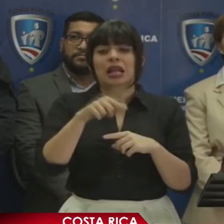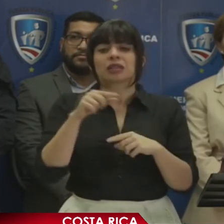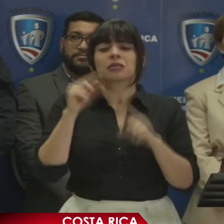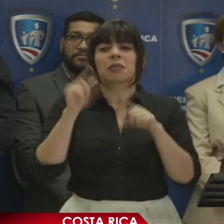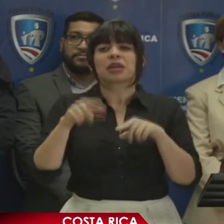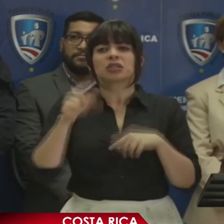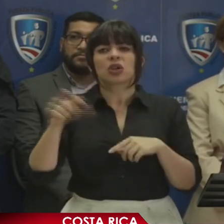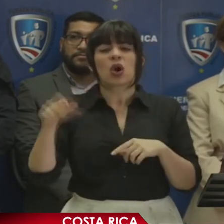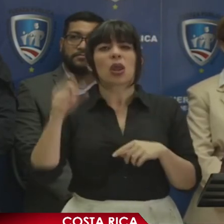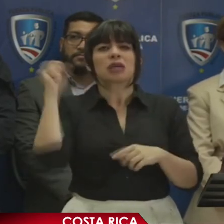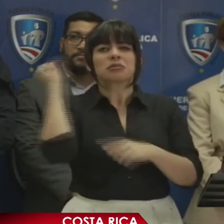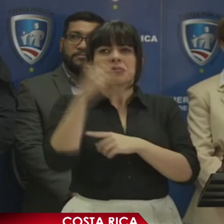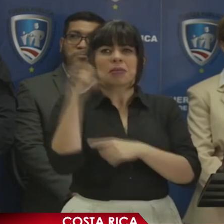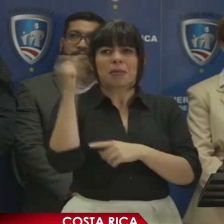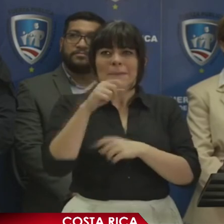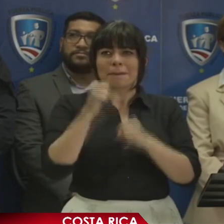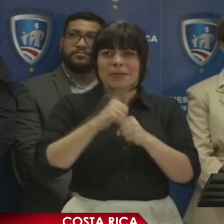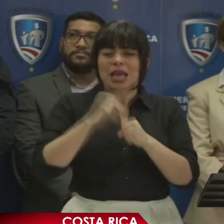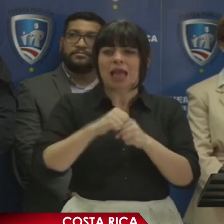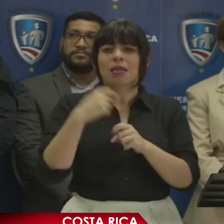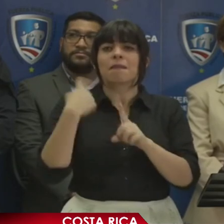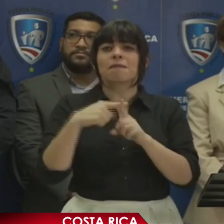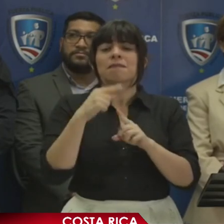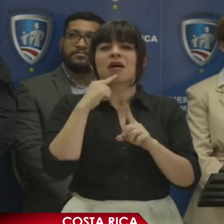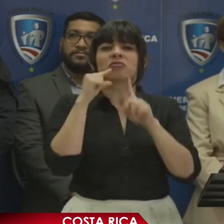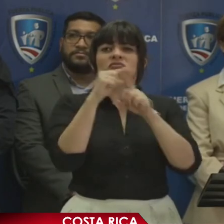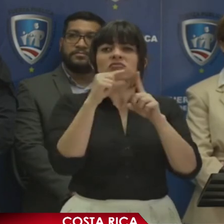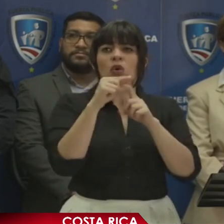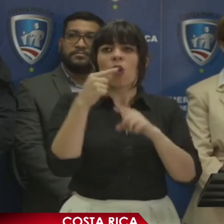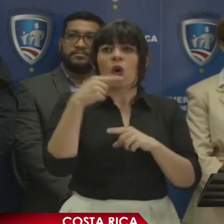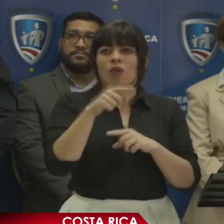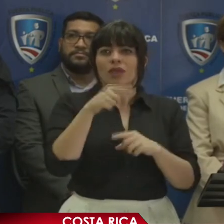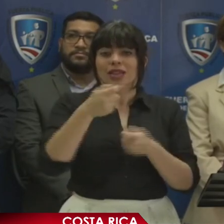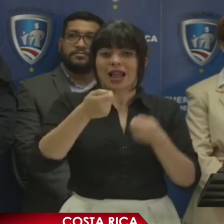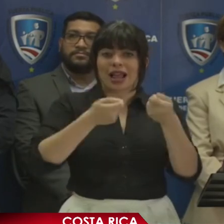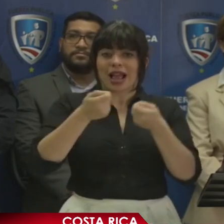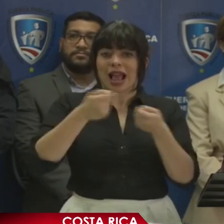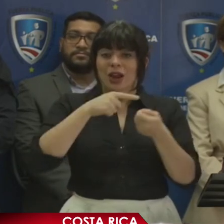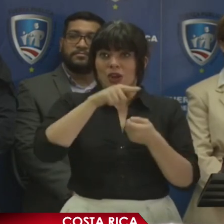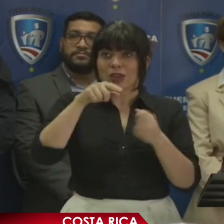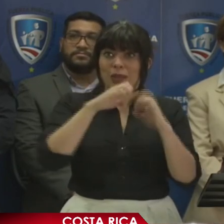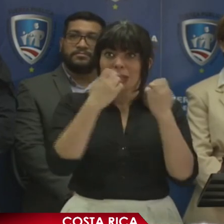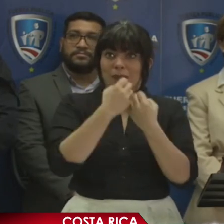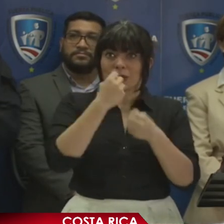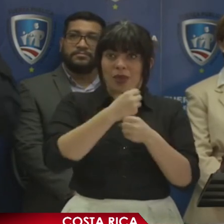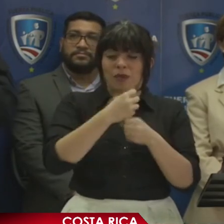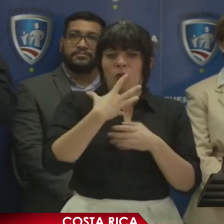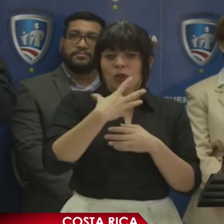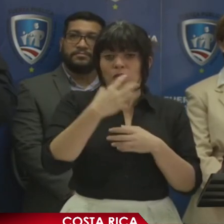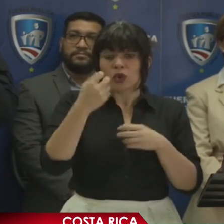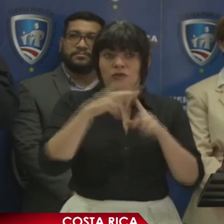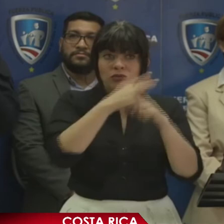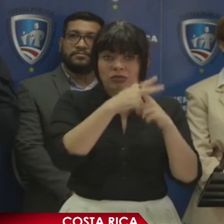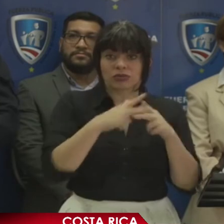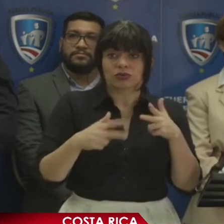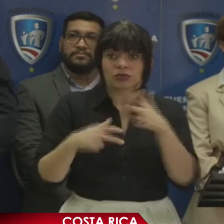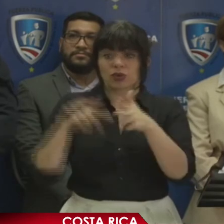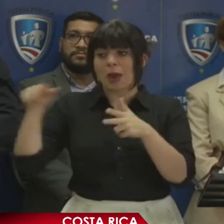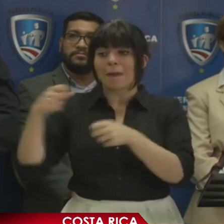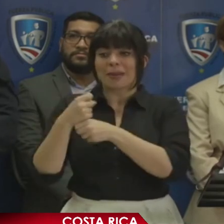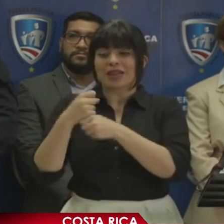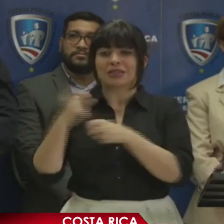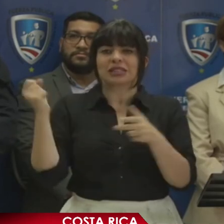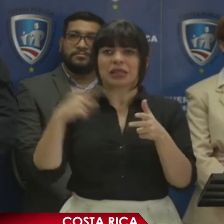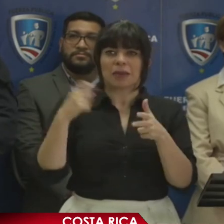y se les lanzó piedras al auto de la cuadrilla cuando iban saliendo del lugar por parte de los manifestantes